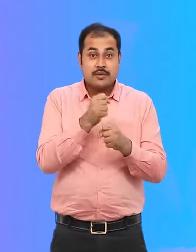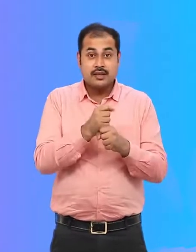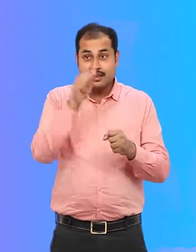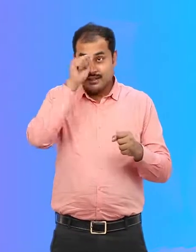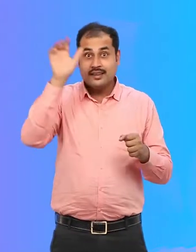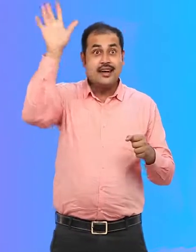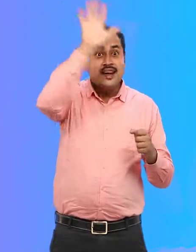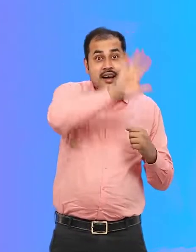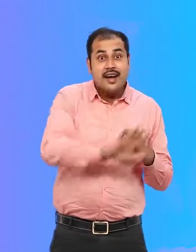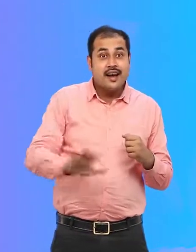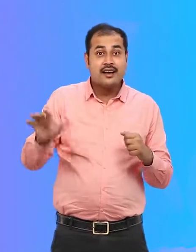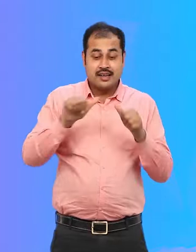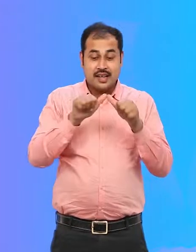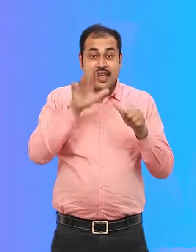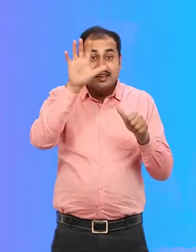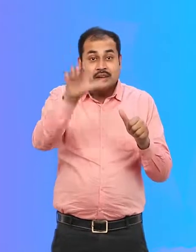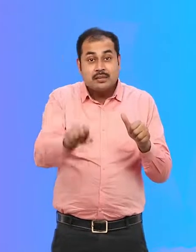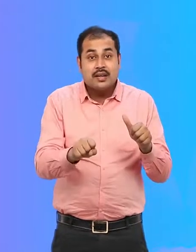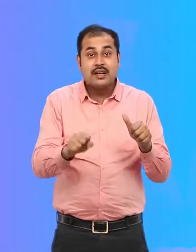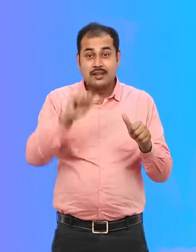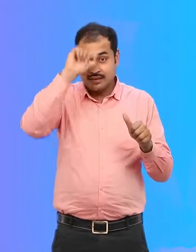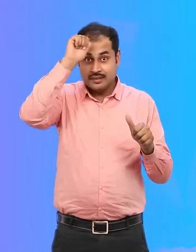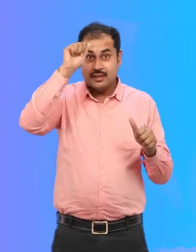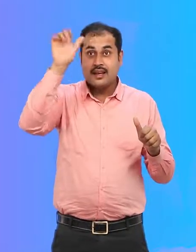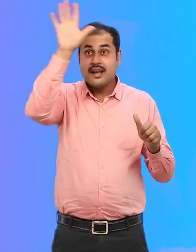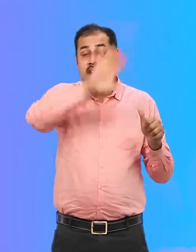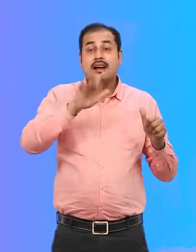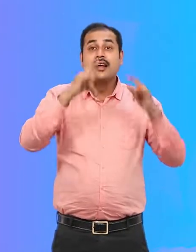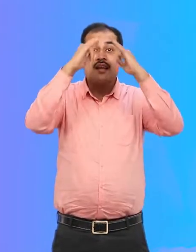भारत सरकार के सुरम्य भारत अभियान के बारे में बताना है